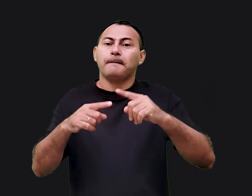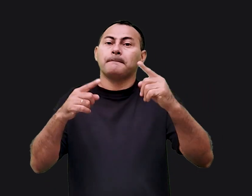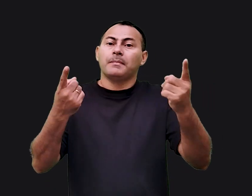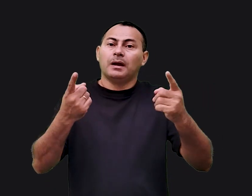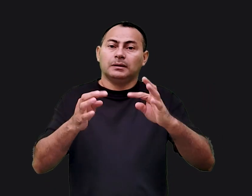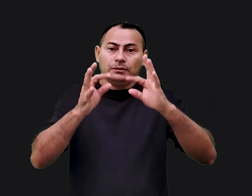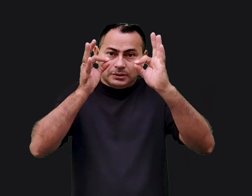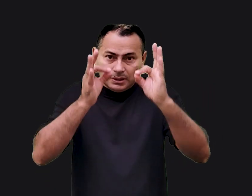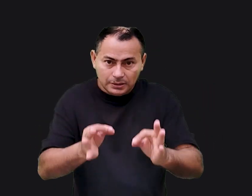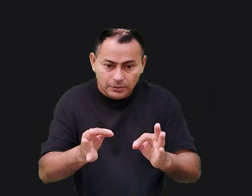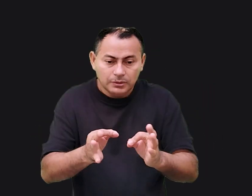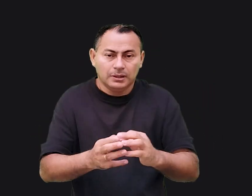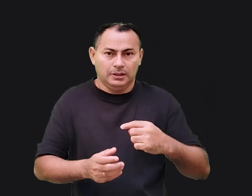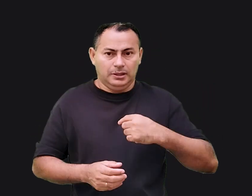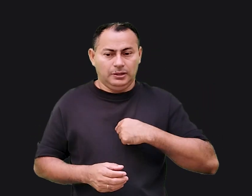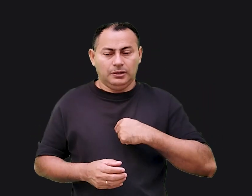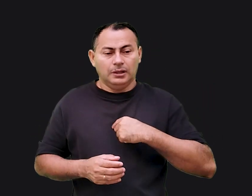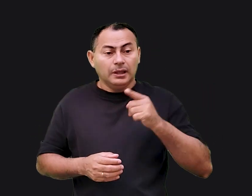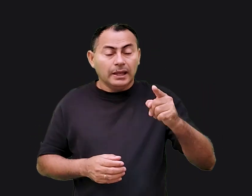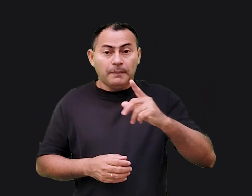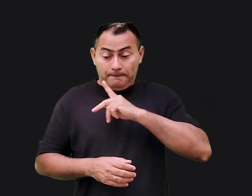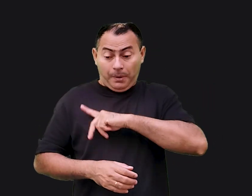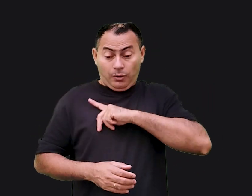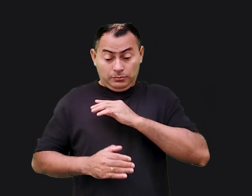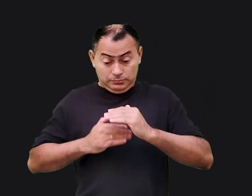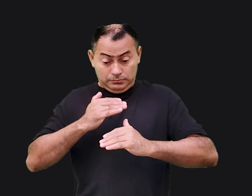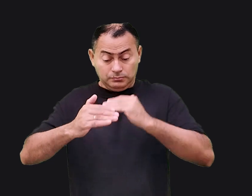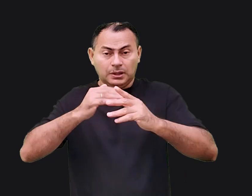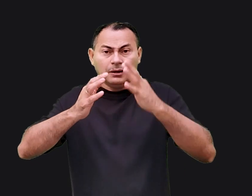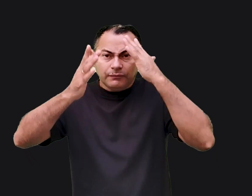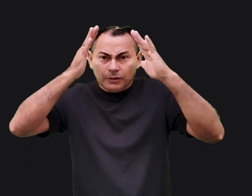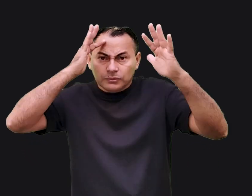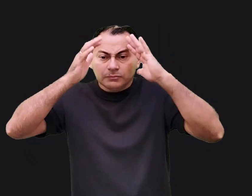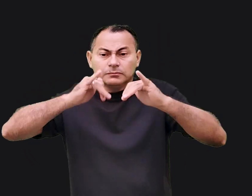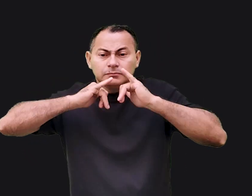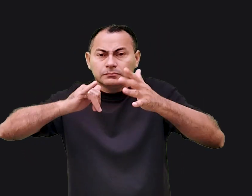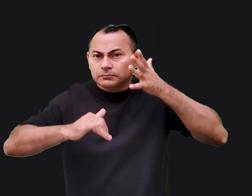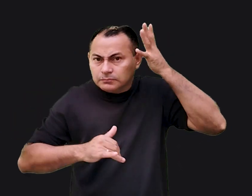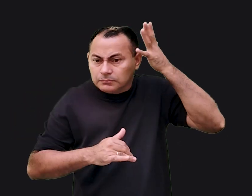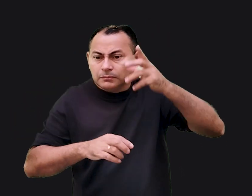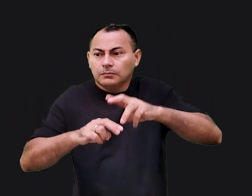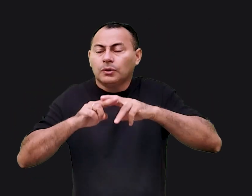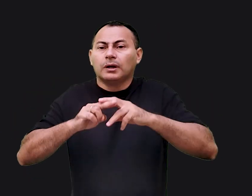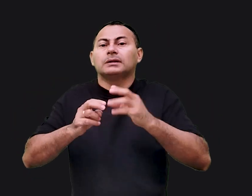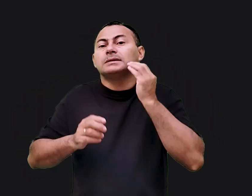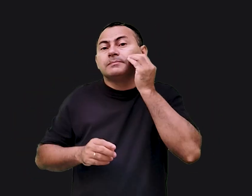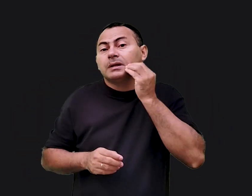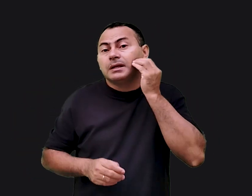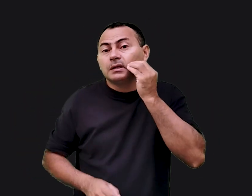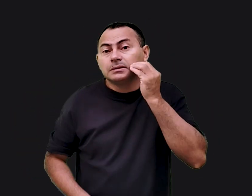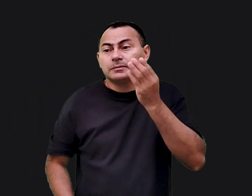com toda a certeza ele desenvolveu um pouco mais em sua Filosofia de pregação por causa daquela experiência